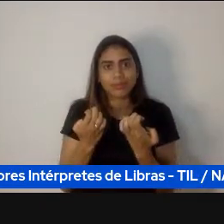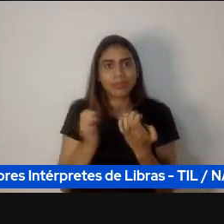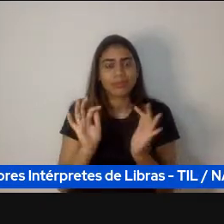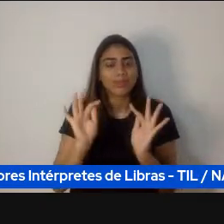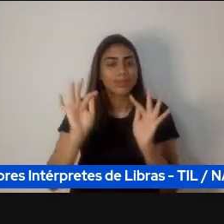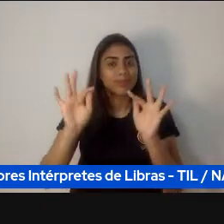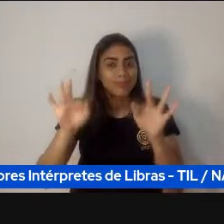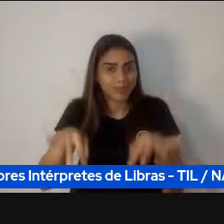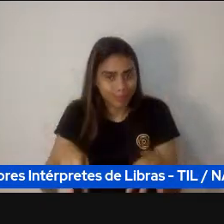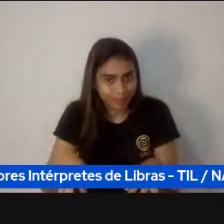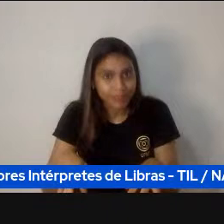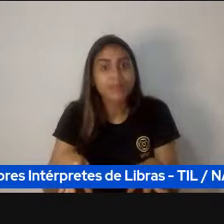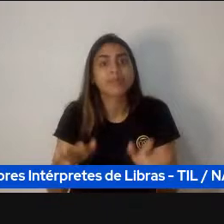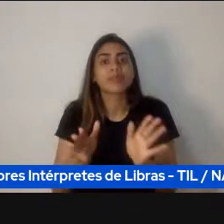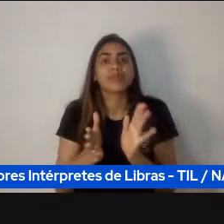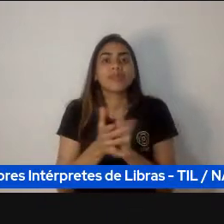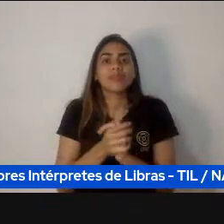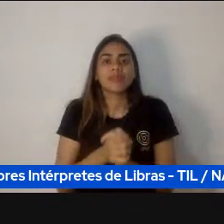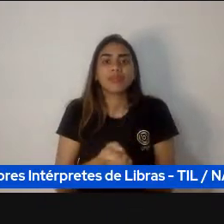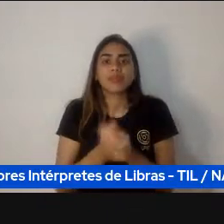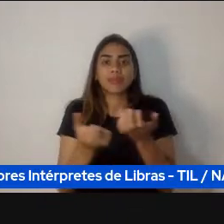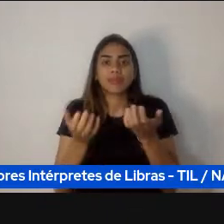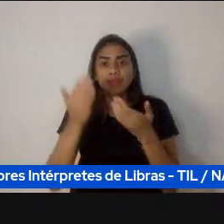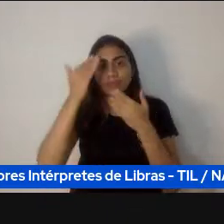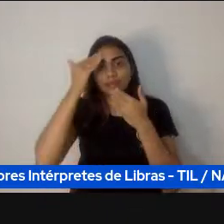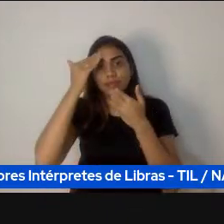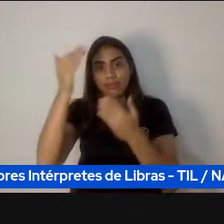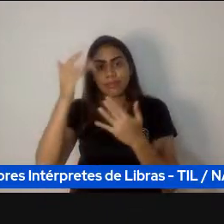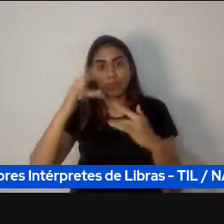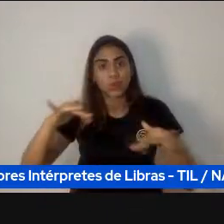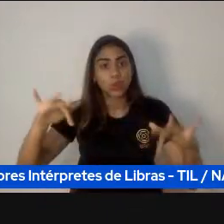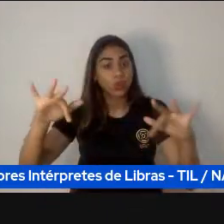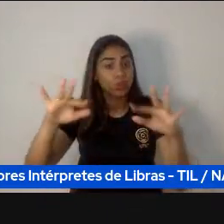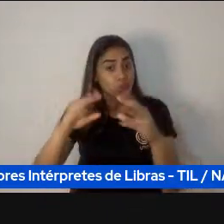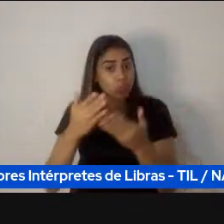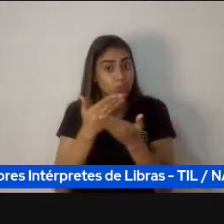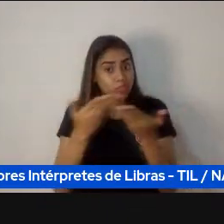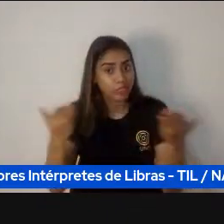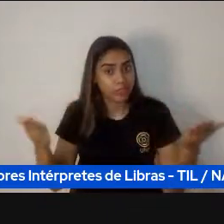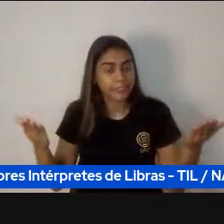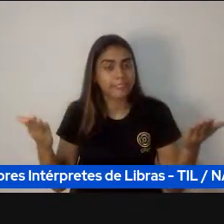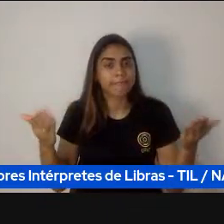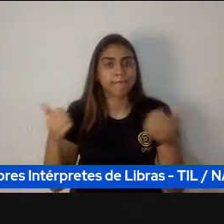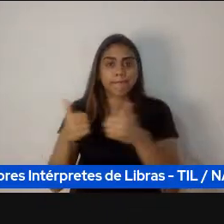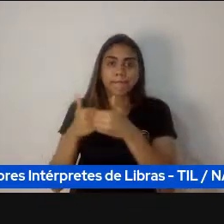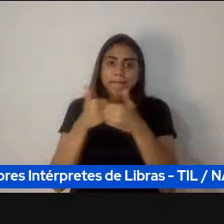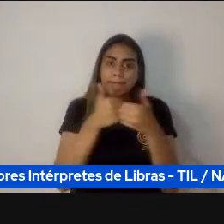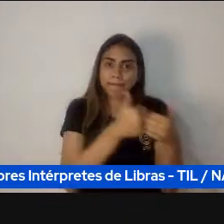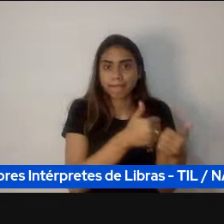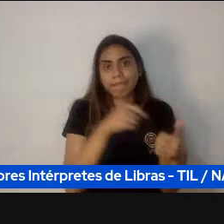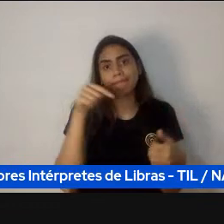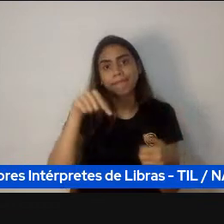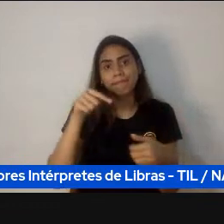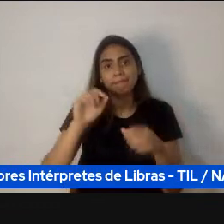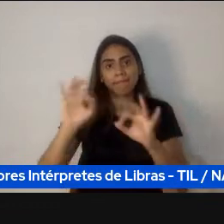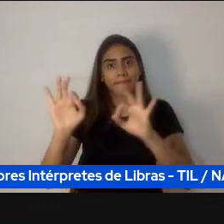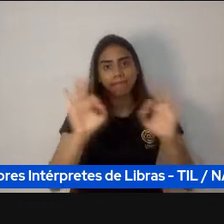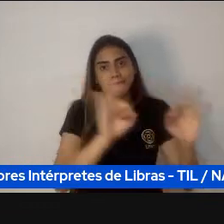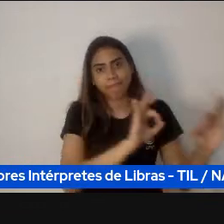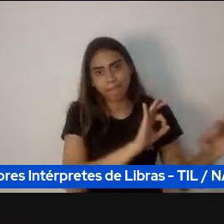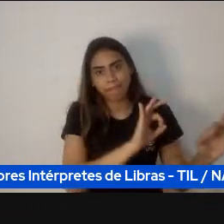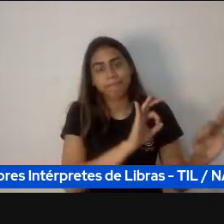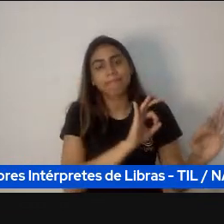novamente a todos que estão acompanhando a transmissão, apesar das dificuldades técnicas, né, que nós